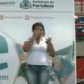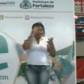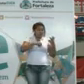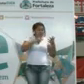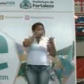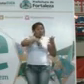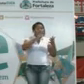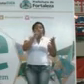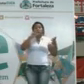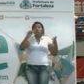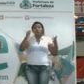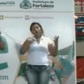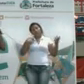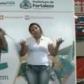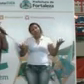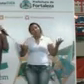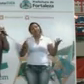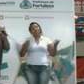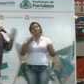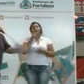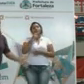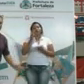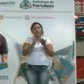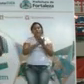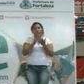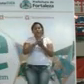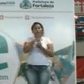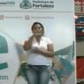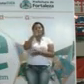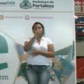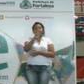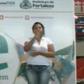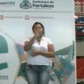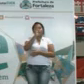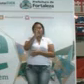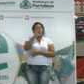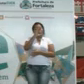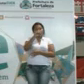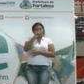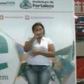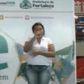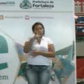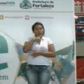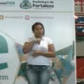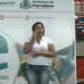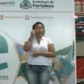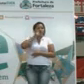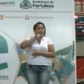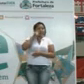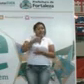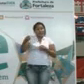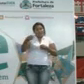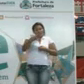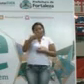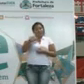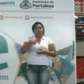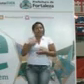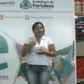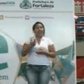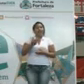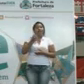Pois lá no Cortiço tem uma menina linda chamada Pombinha, para mostrar essa inocência dela, e a madrinha